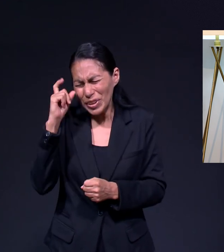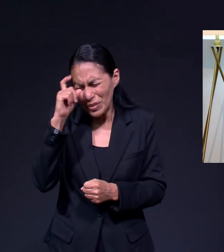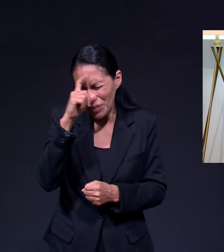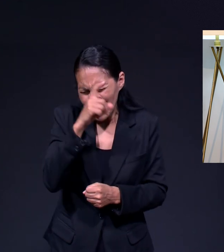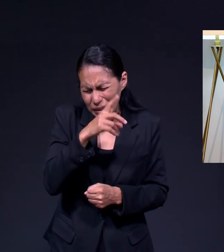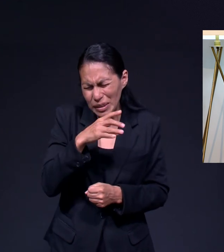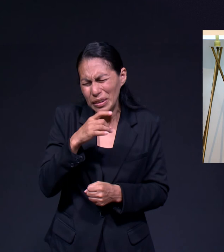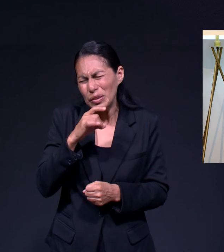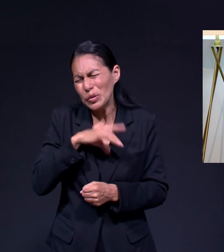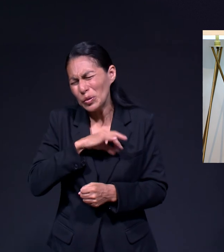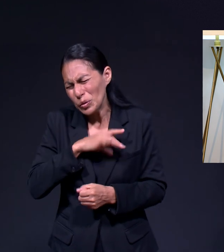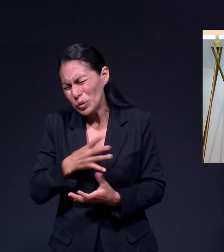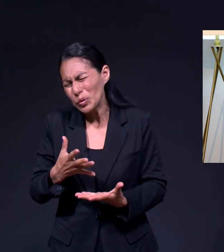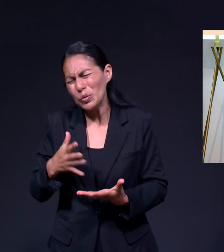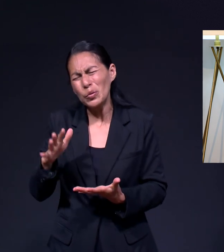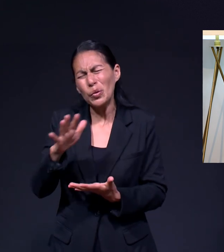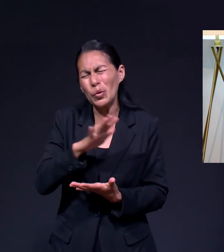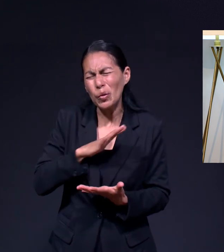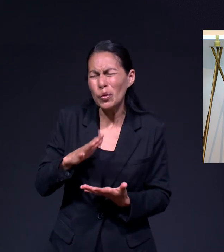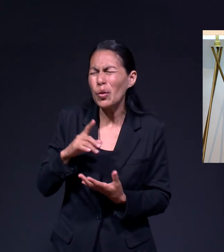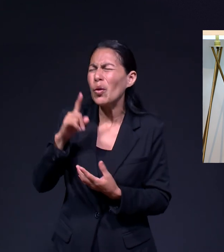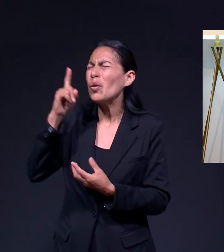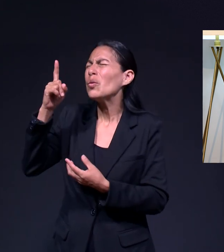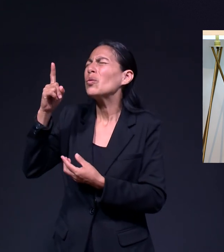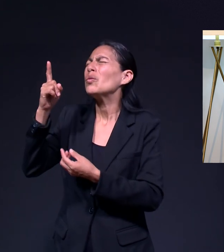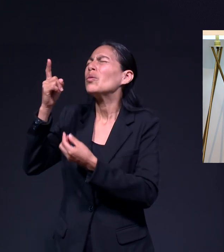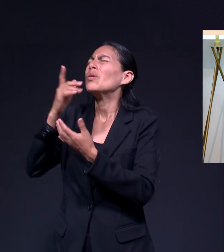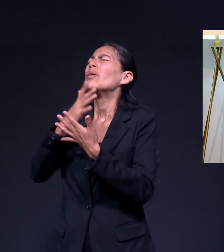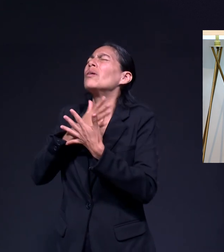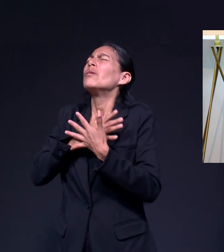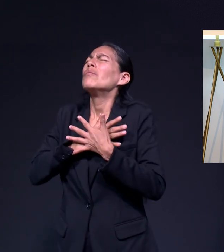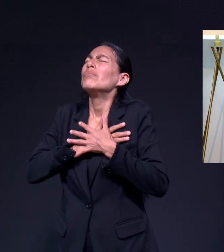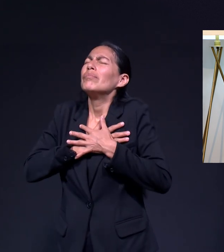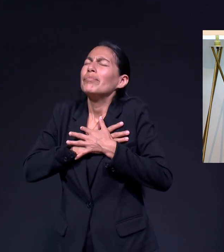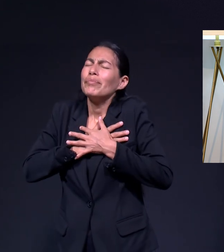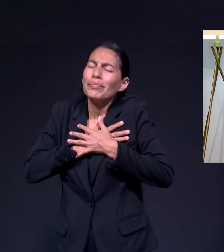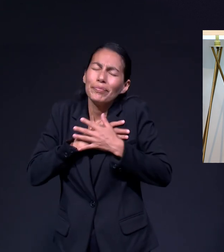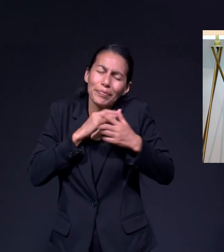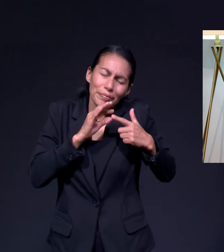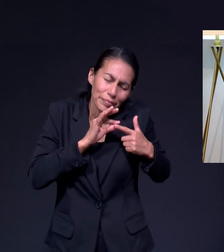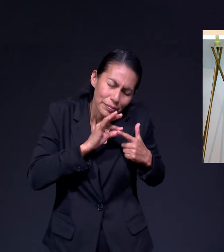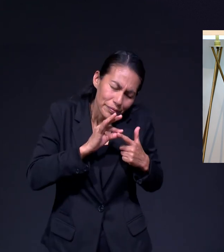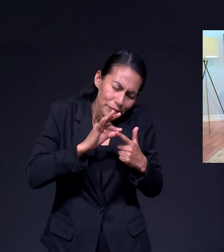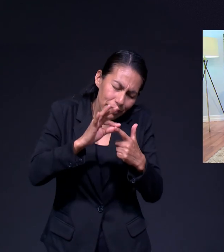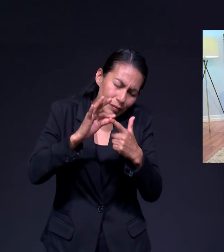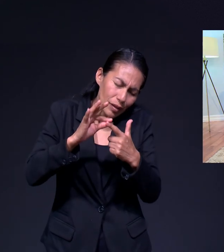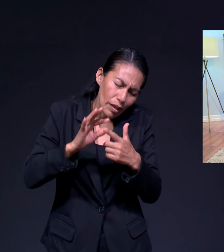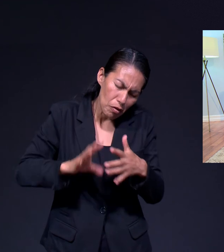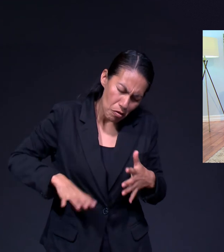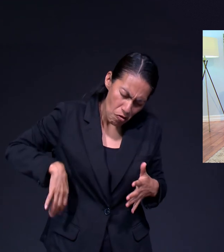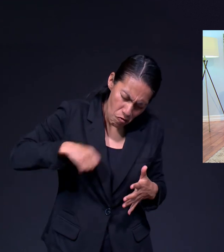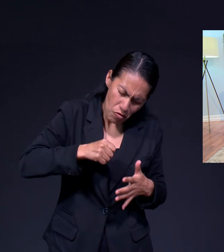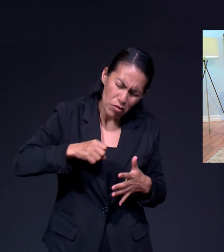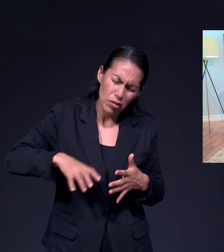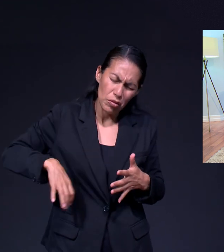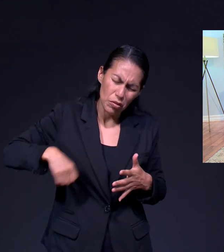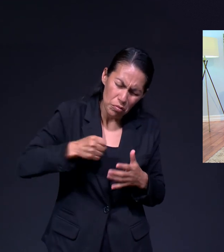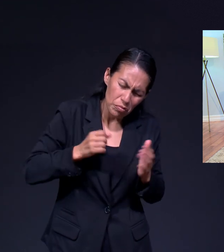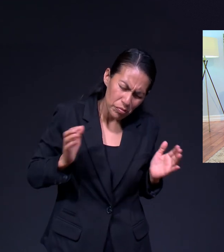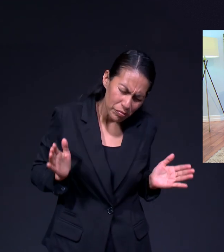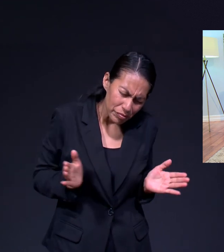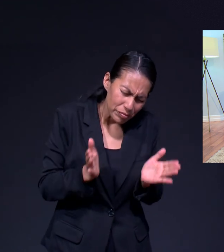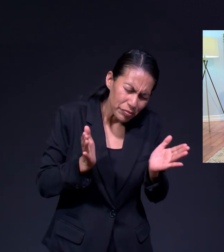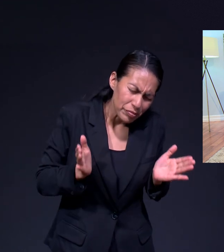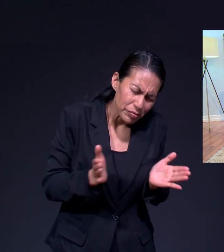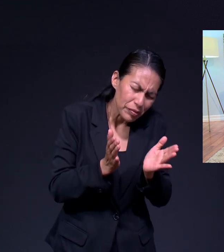ver las riquezas de tu amor fortaleciéndonos a manos guiándonos como hemos escuchado